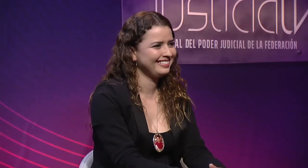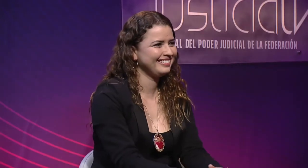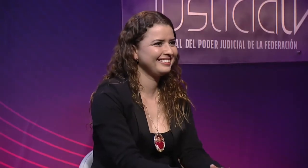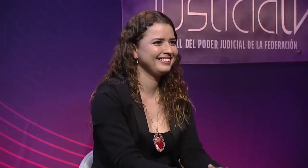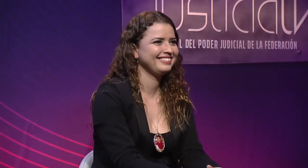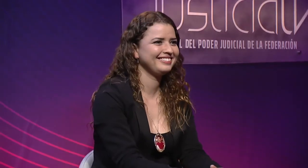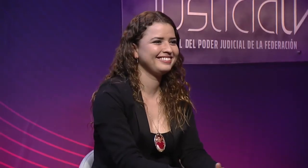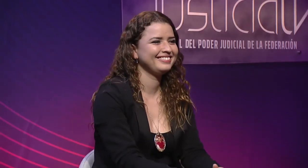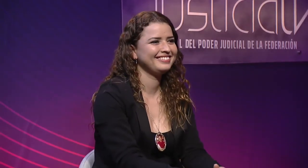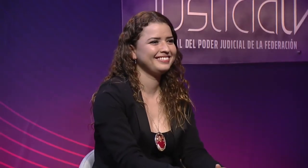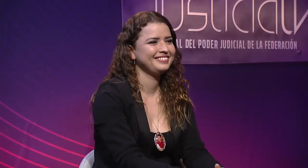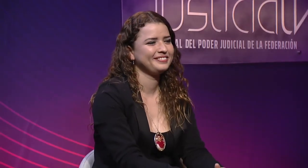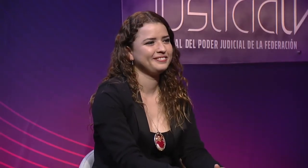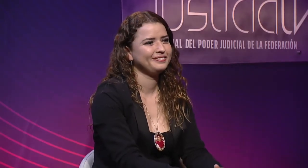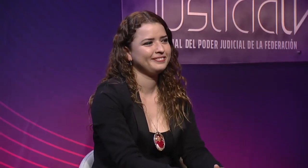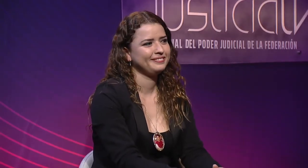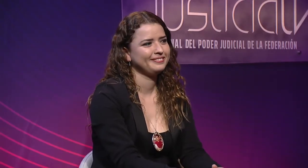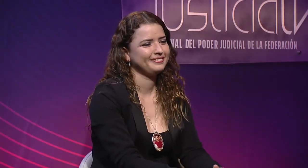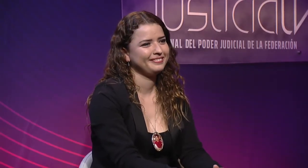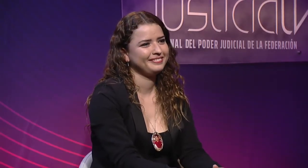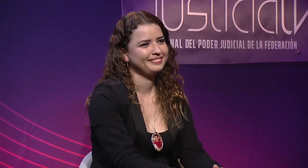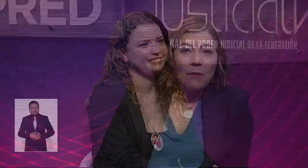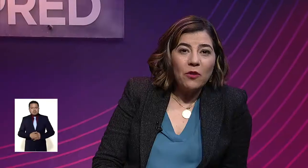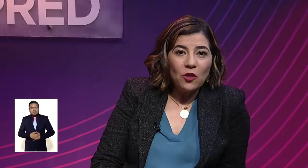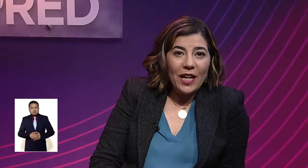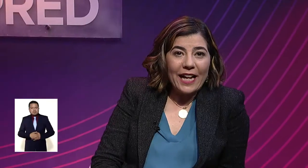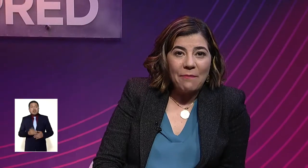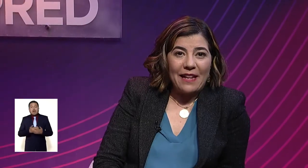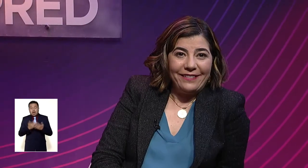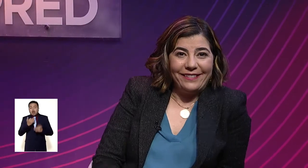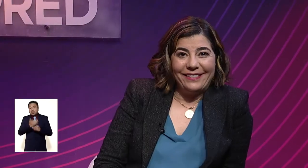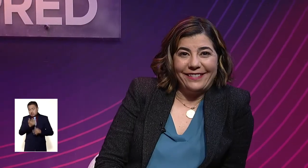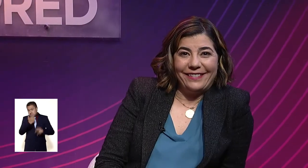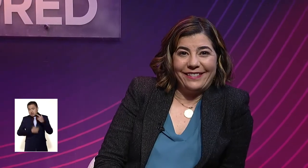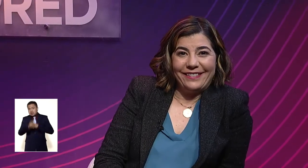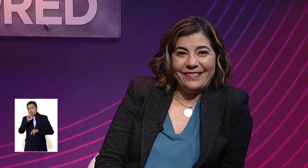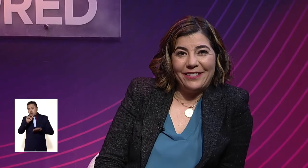Después del corte. Bueno, pues entonces ahorita regresamos, no le cambien.